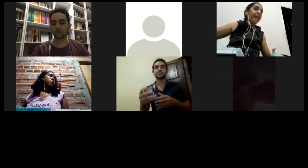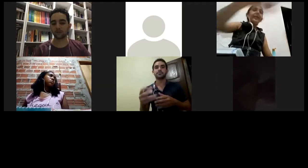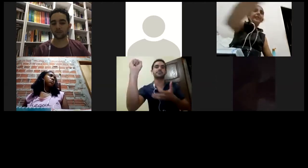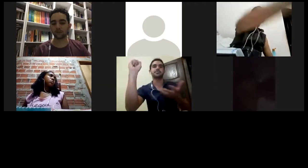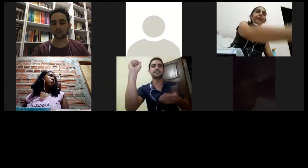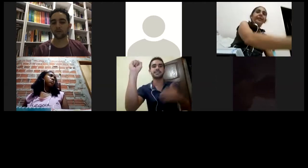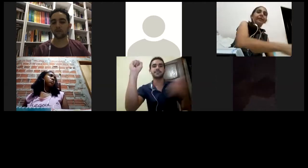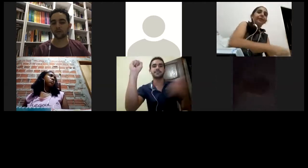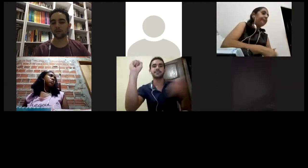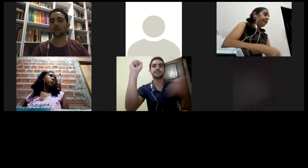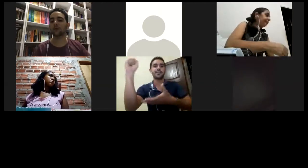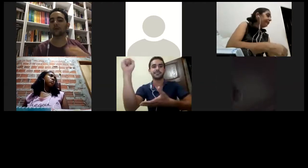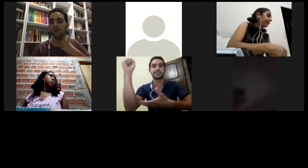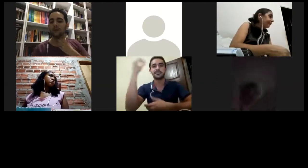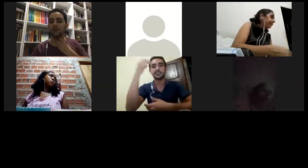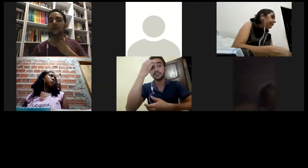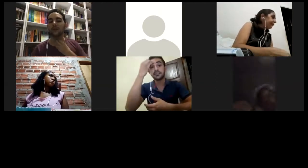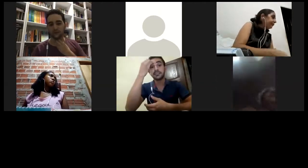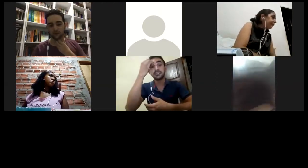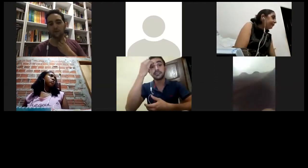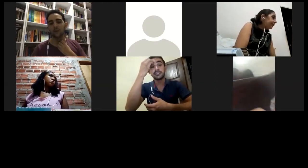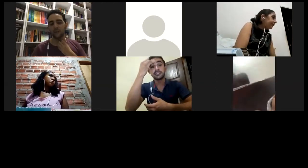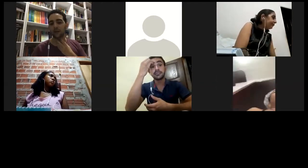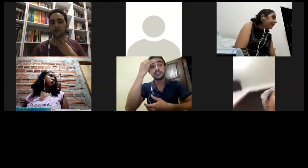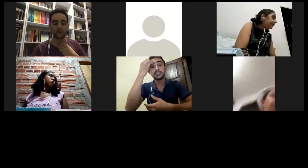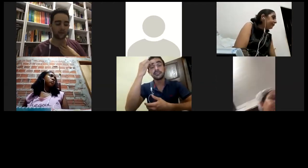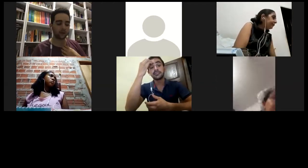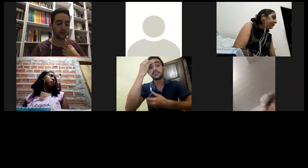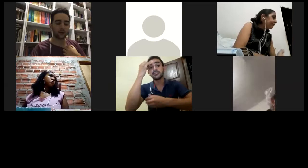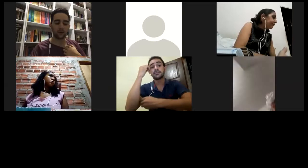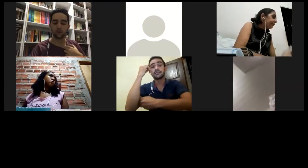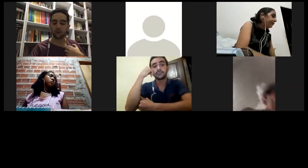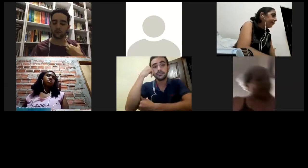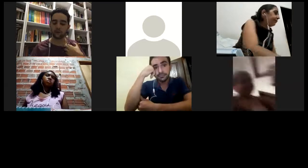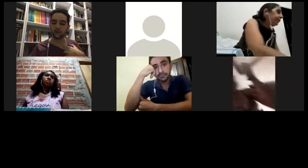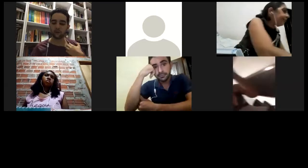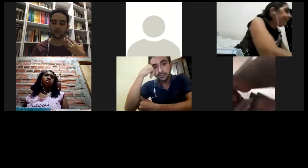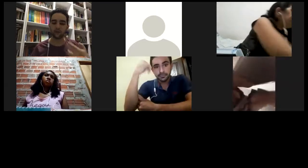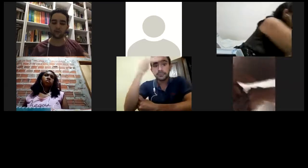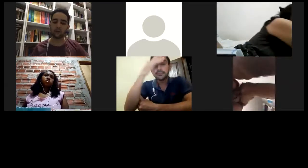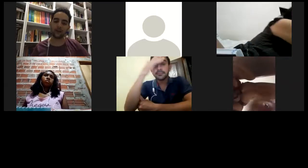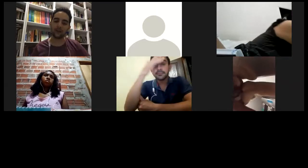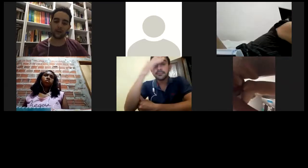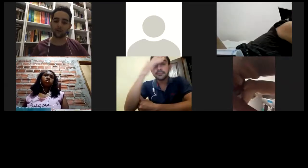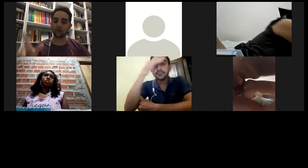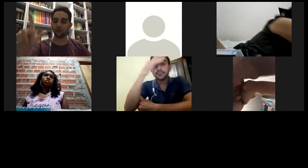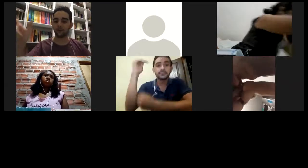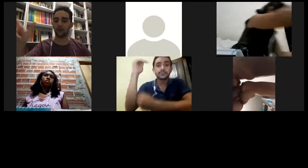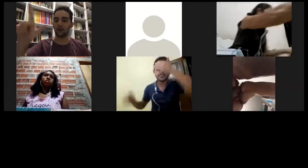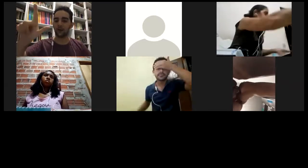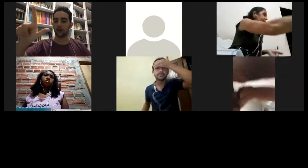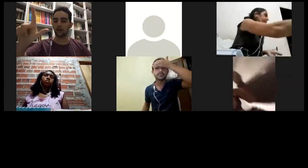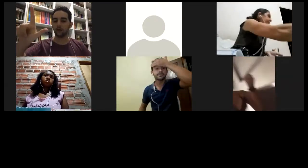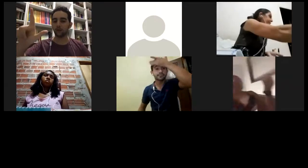aí ele vai saber que não é eu tenho S, né? Isso. Por exemplo, tá falando eu tenho 8. Eu já falo para vocês como é ter, por exemplo.